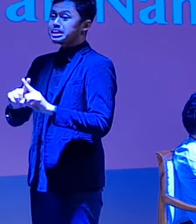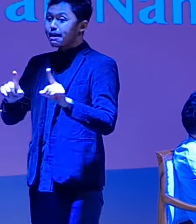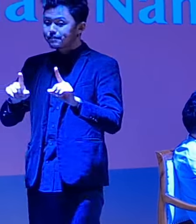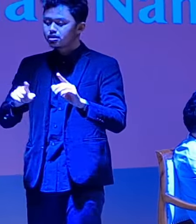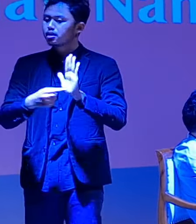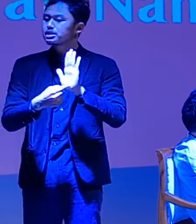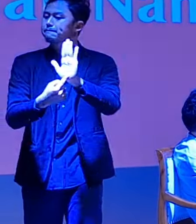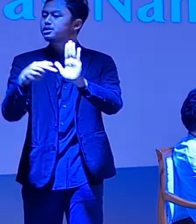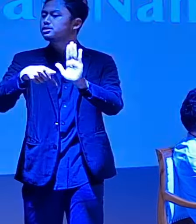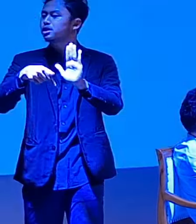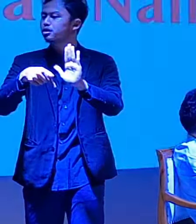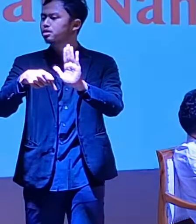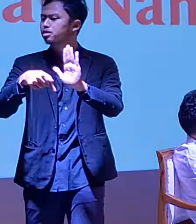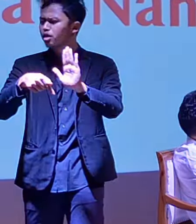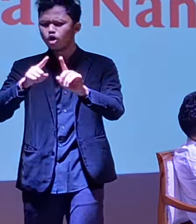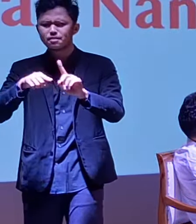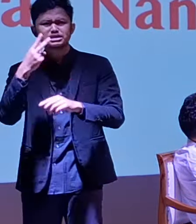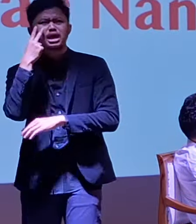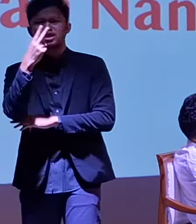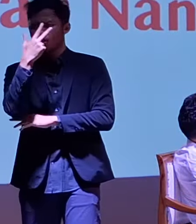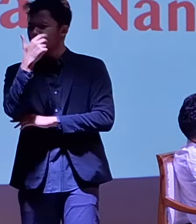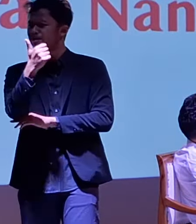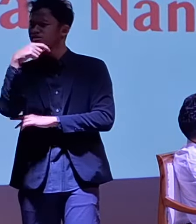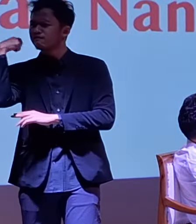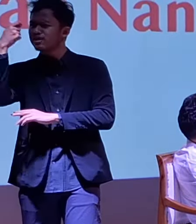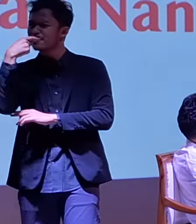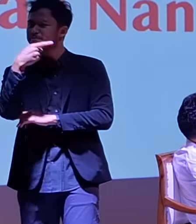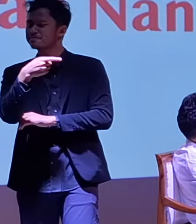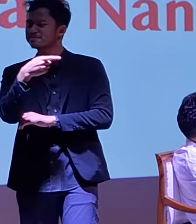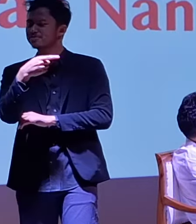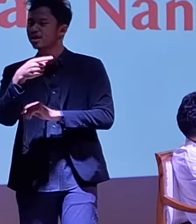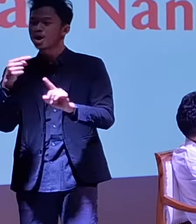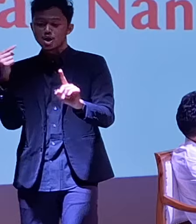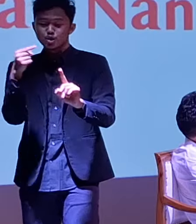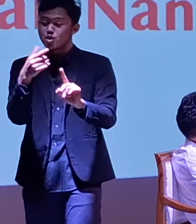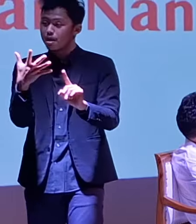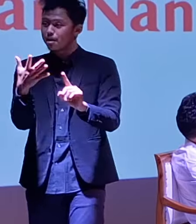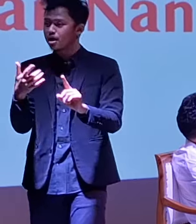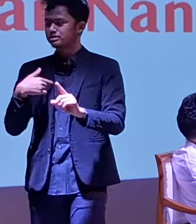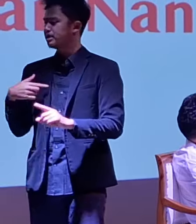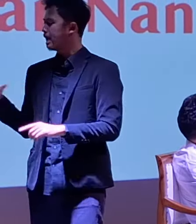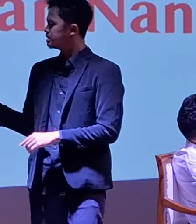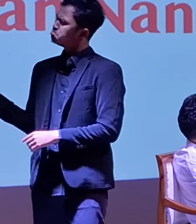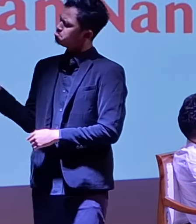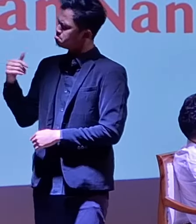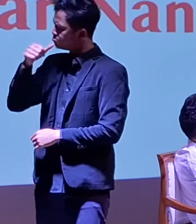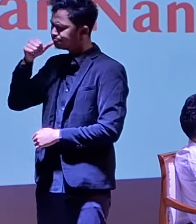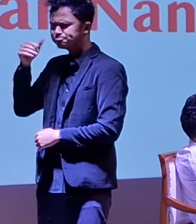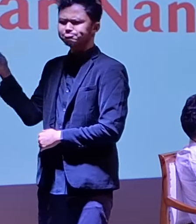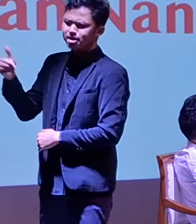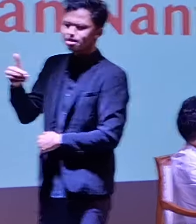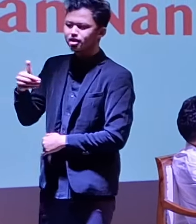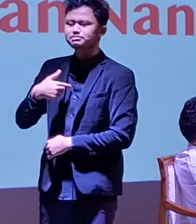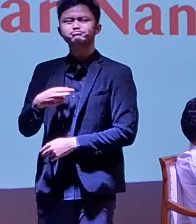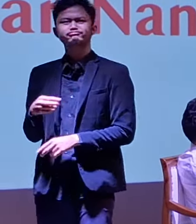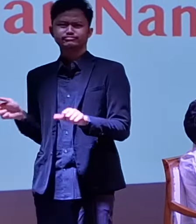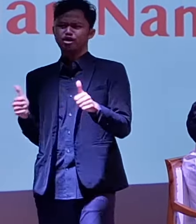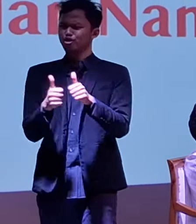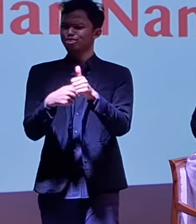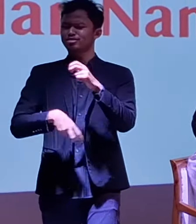Secara film ya. Iya. Nah, jadi saya ingat banyak dibawa untuk nonton film-film itu dan berkesan